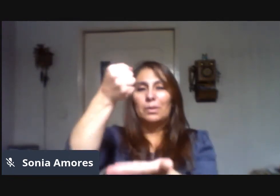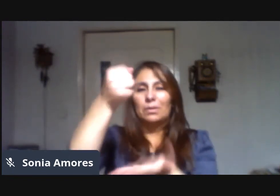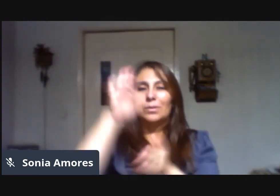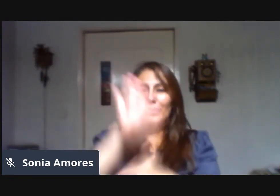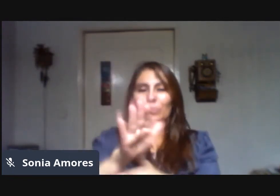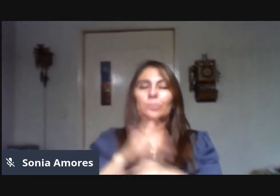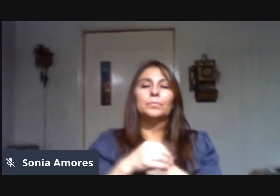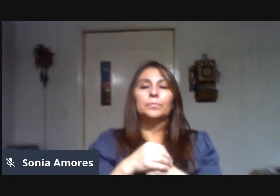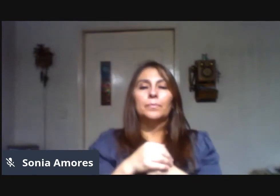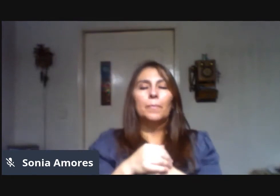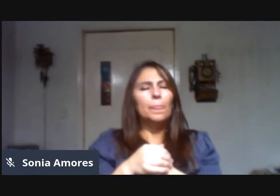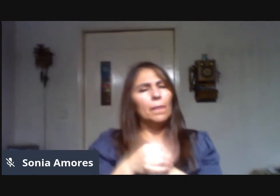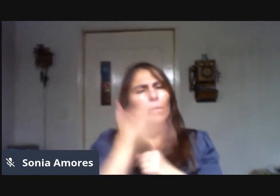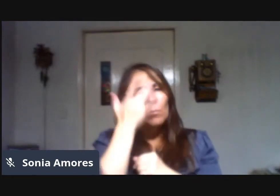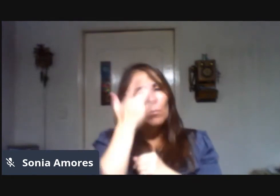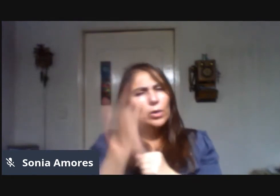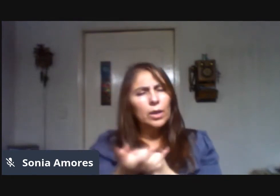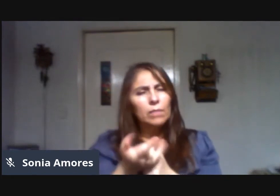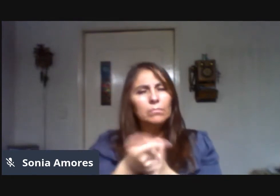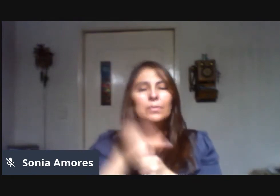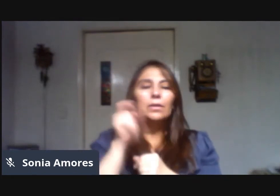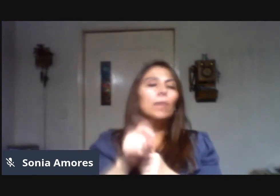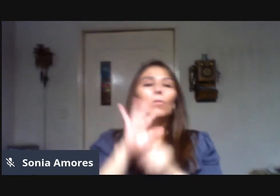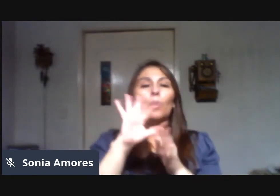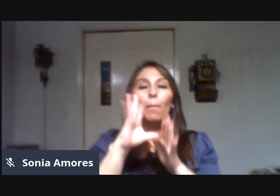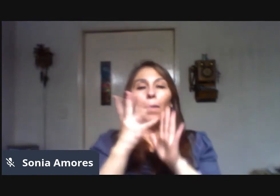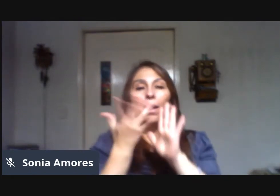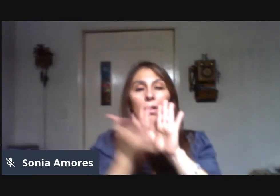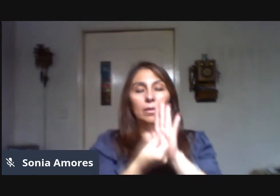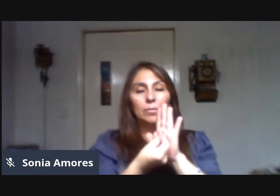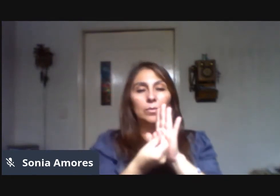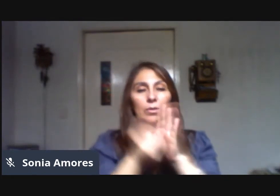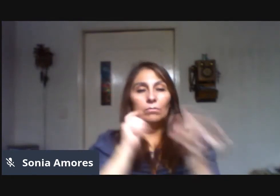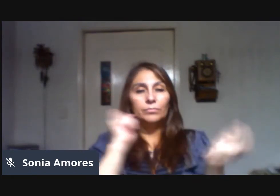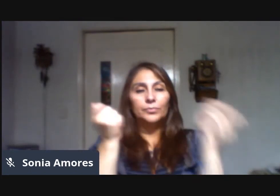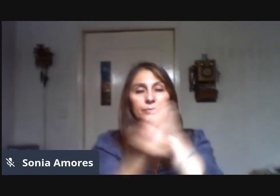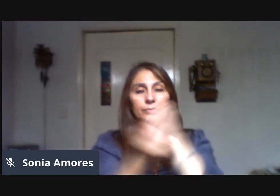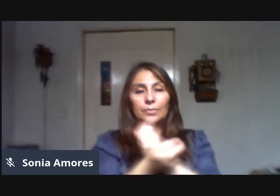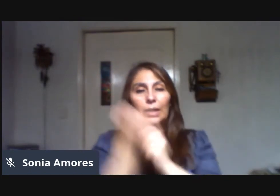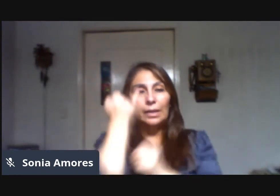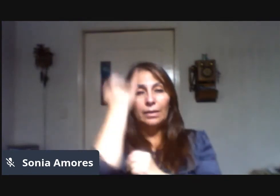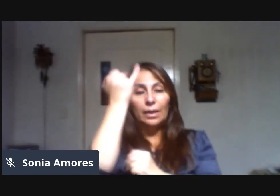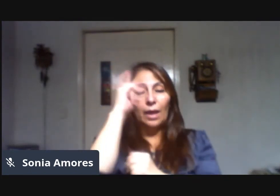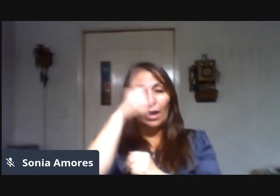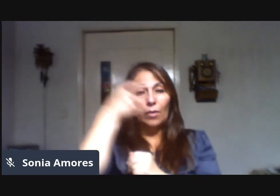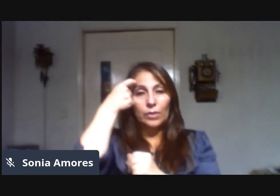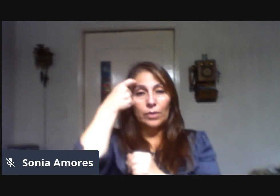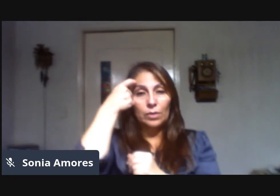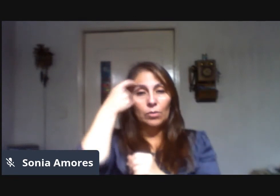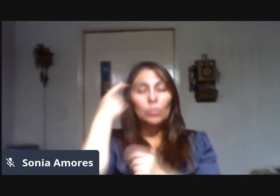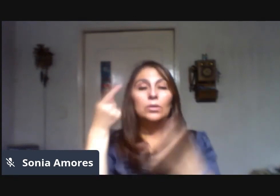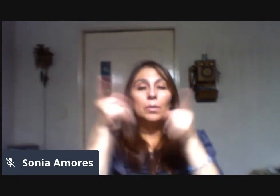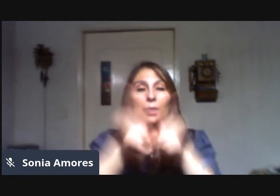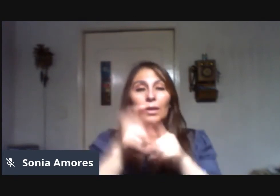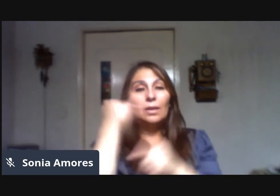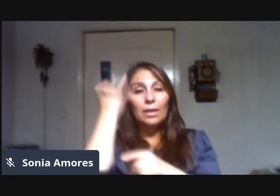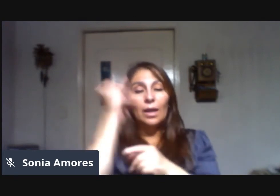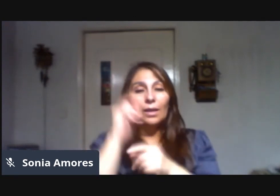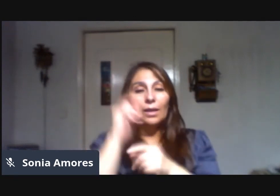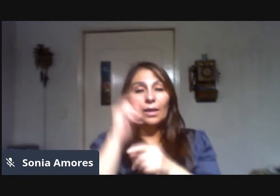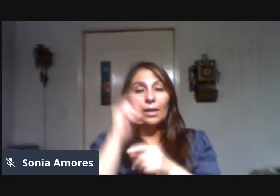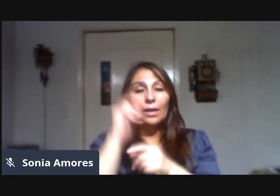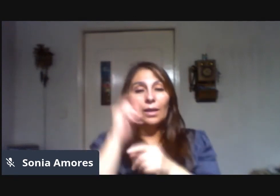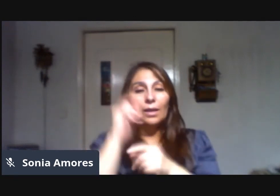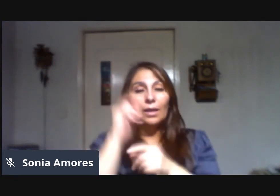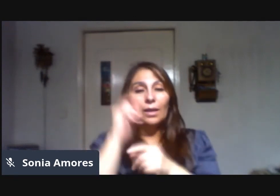que necesitamos orientar unos paradigmas en ideas de gobierno. Uno, a la idea del decrecimiento, ¿sí? O sea, nosotros no podemos